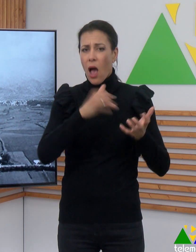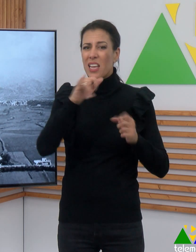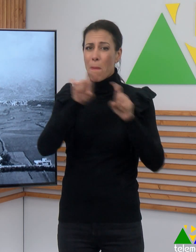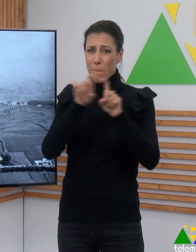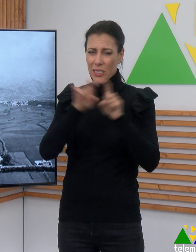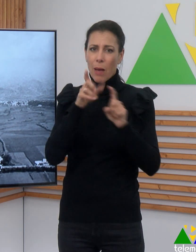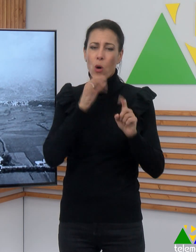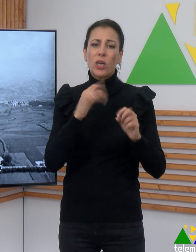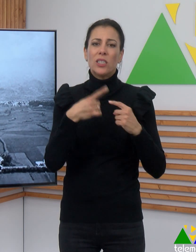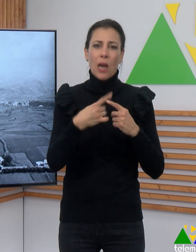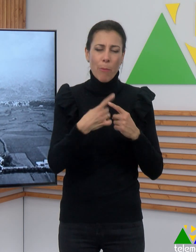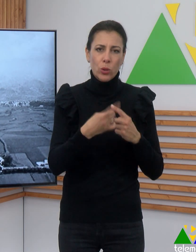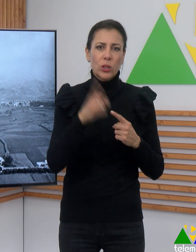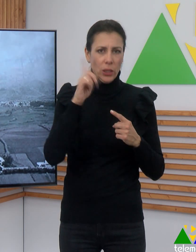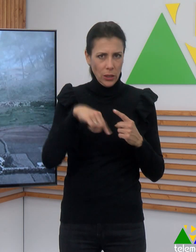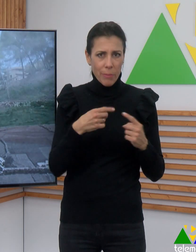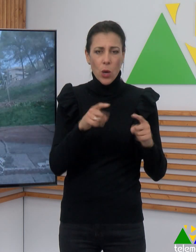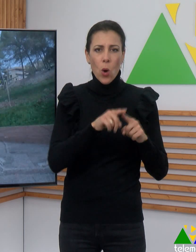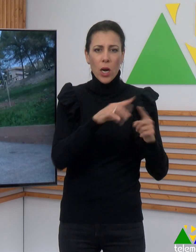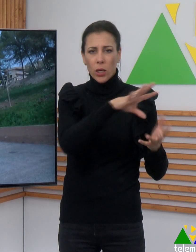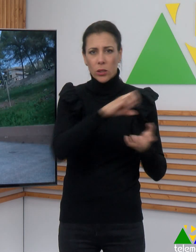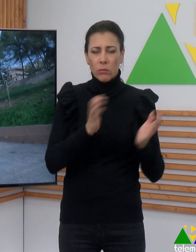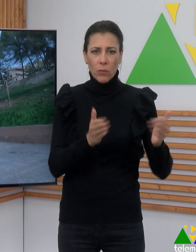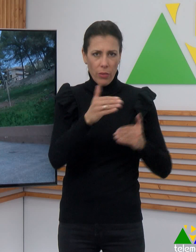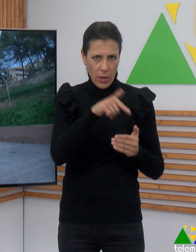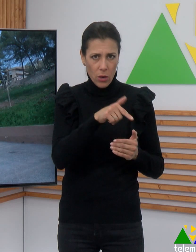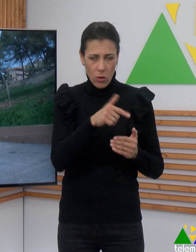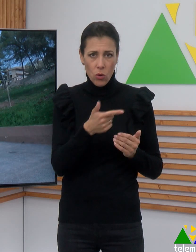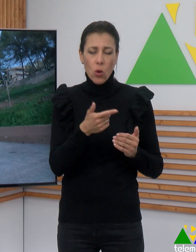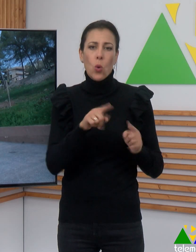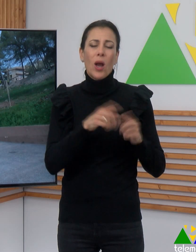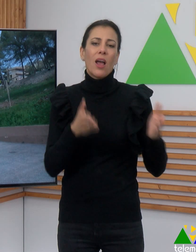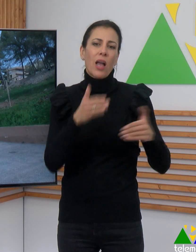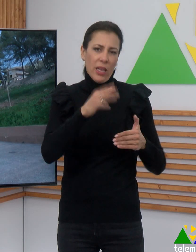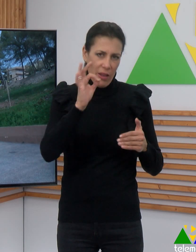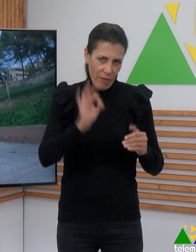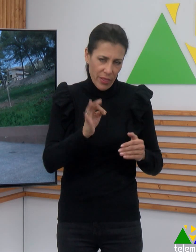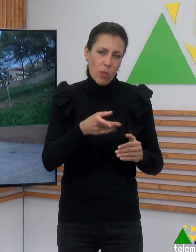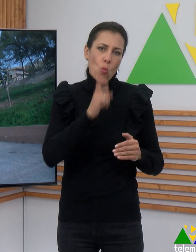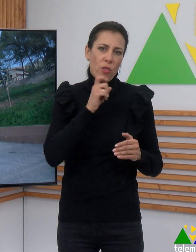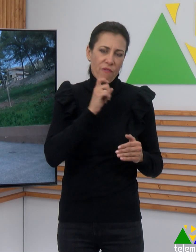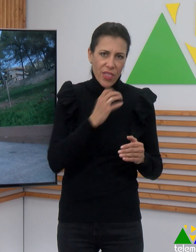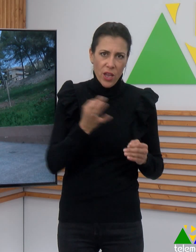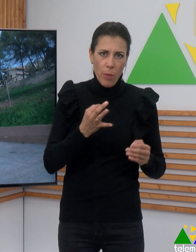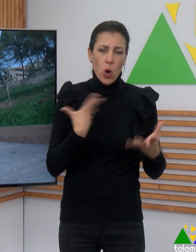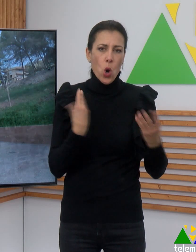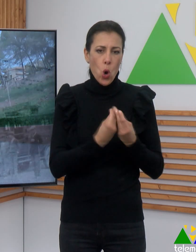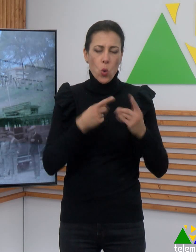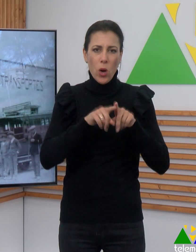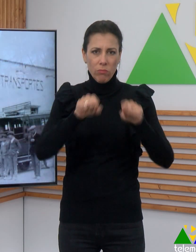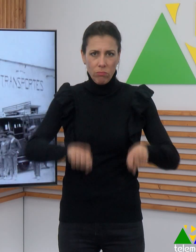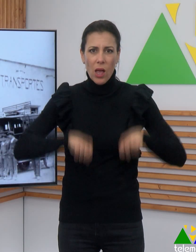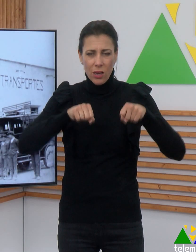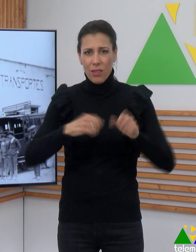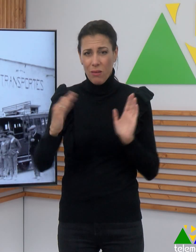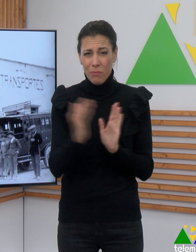al transporte y a recepción de transporte de barcos. Es verdad que se hacían las cargas era muy complicado porque había que hacerla con barcaza